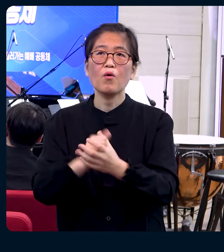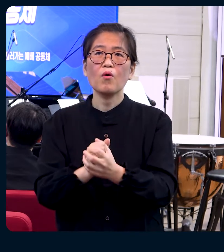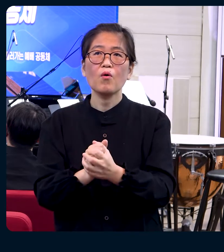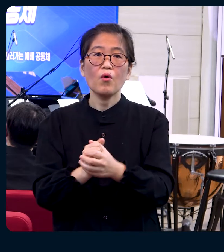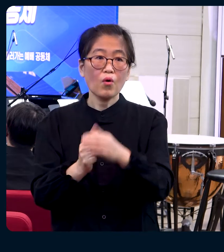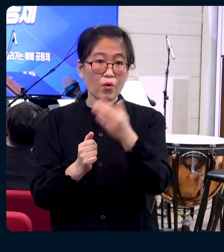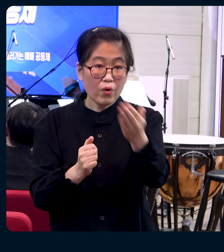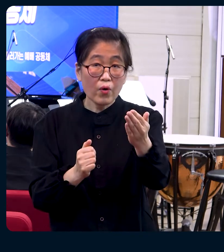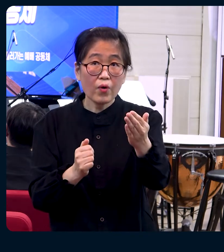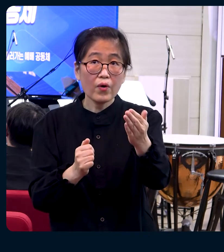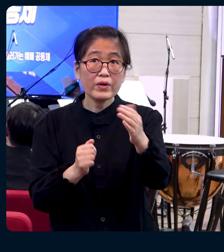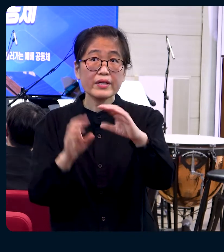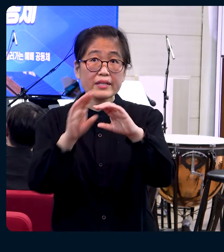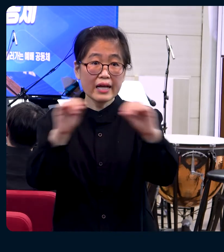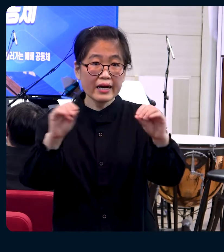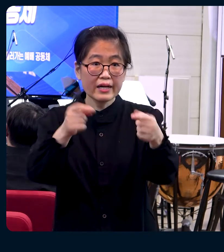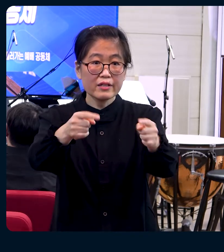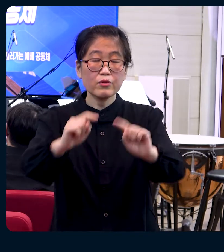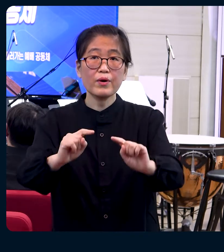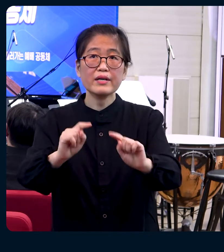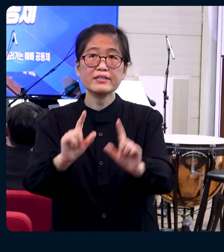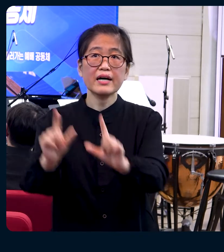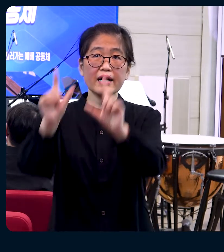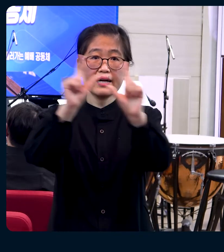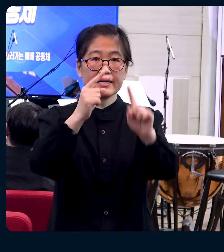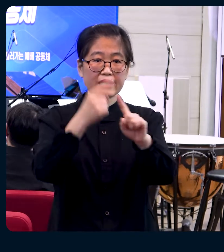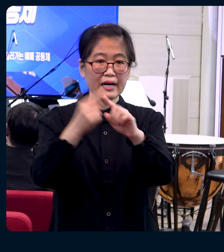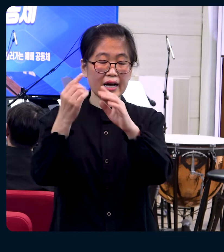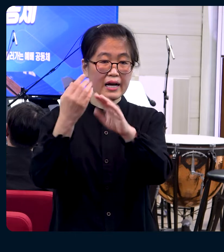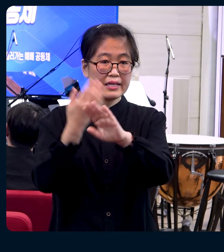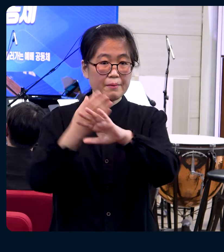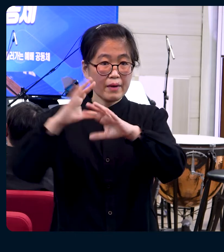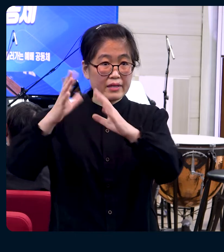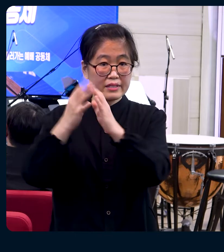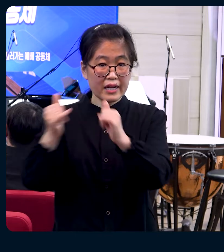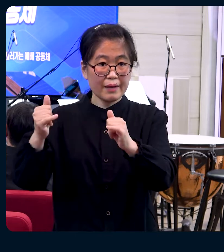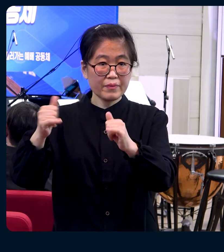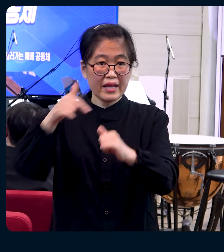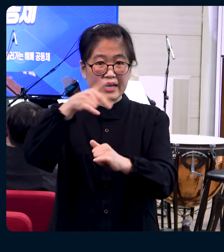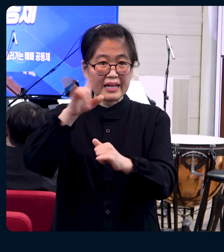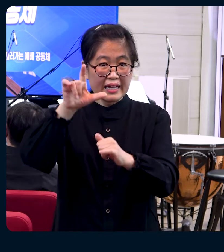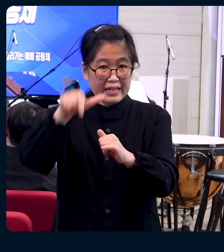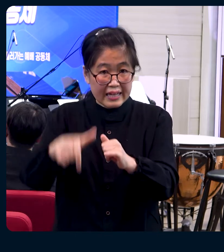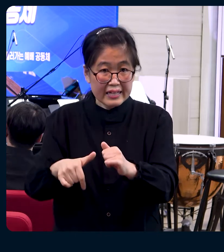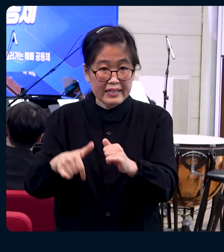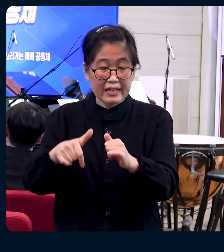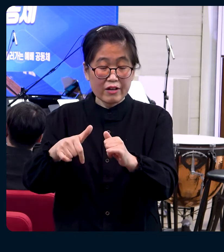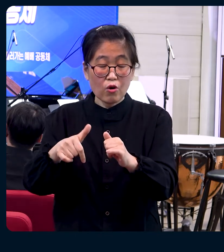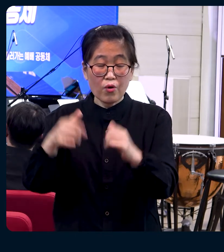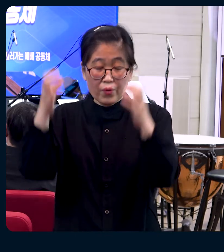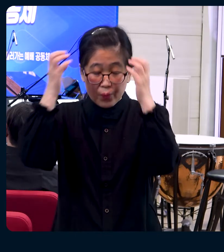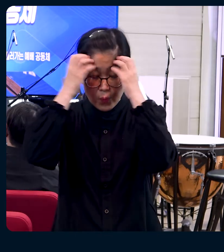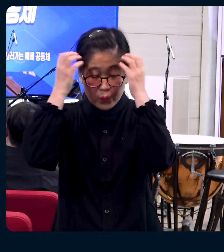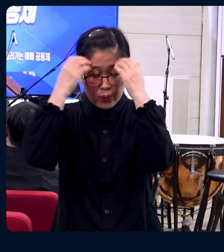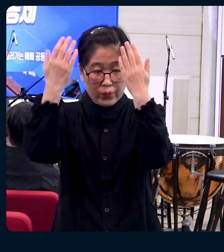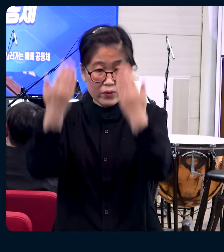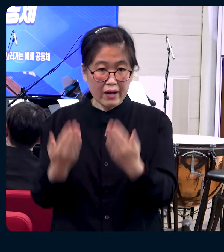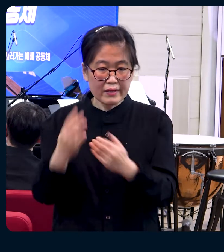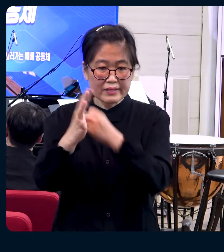말씀하시냐면 너희가 이 땅에 들어와서 살다가 이방 사람한테 객이 되어 고통을